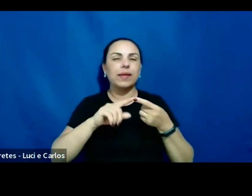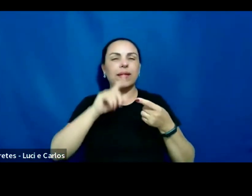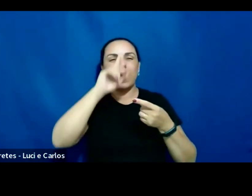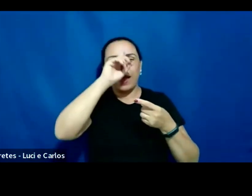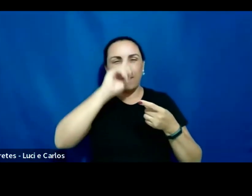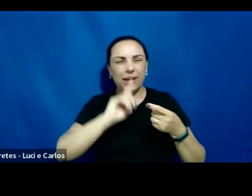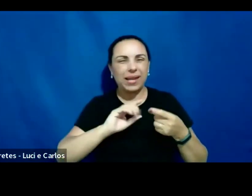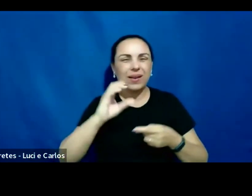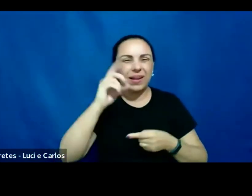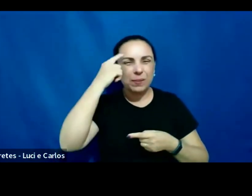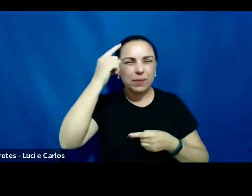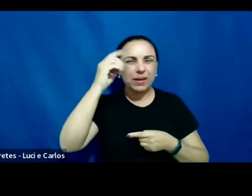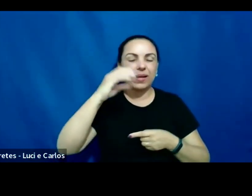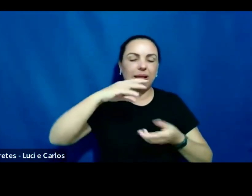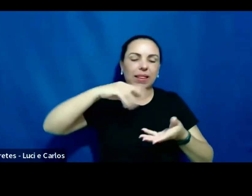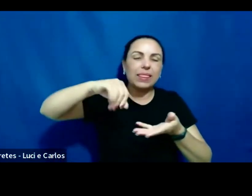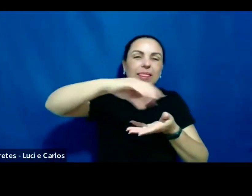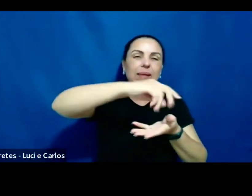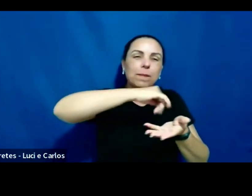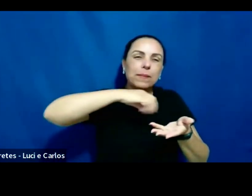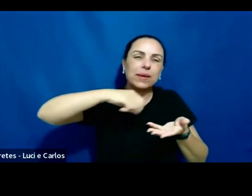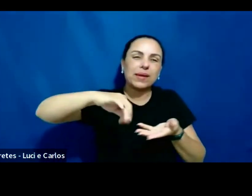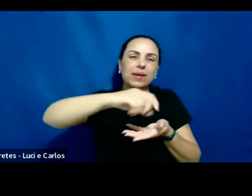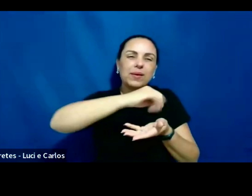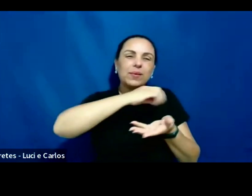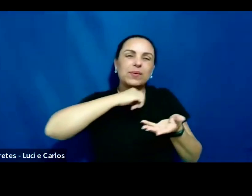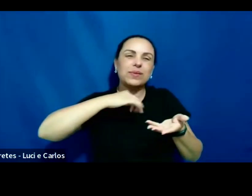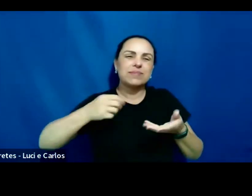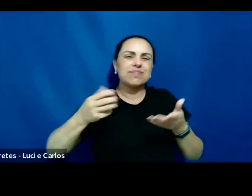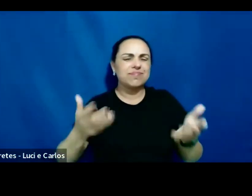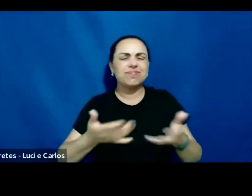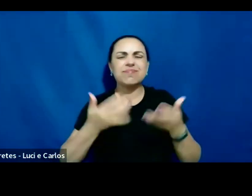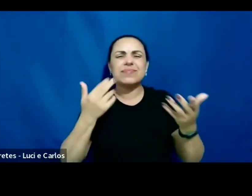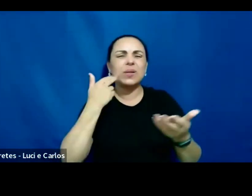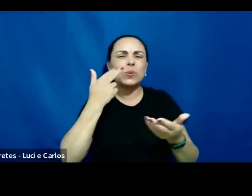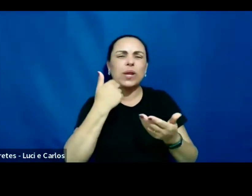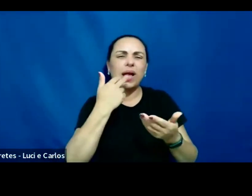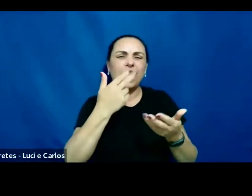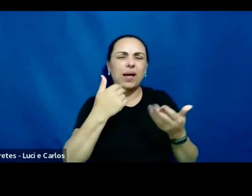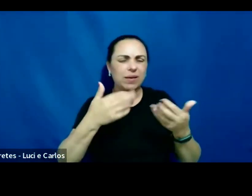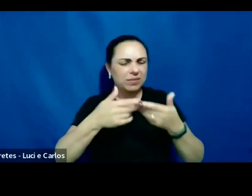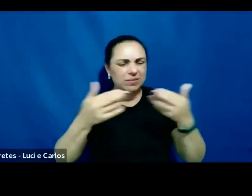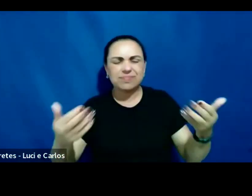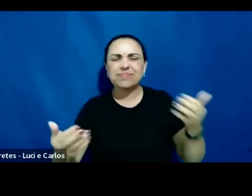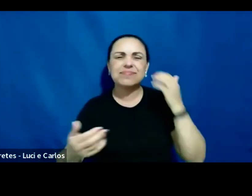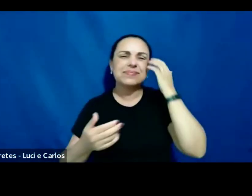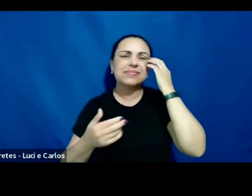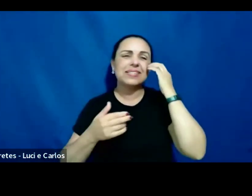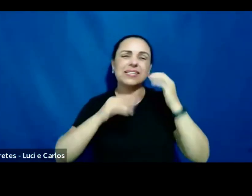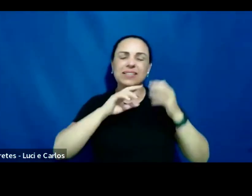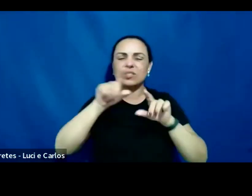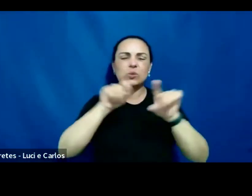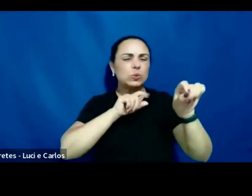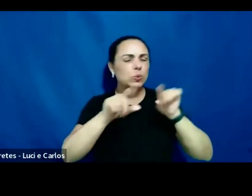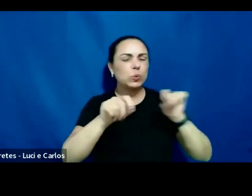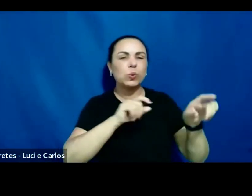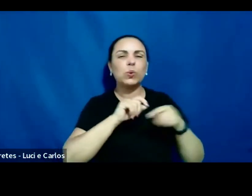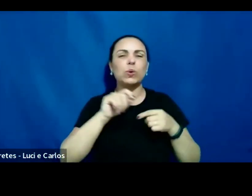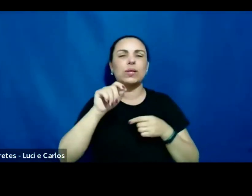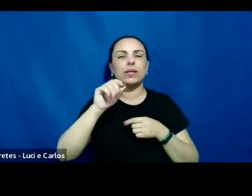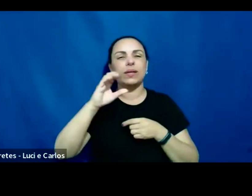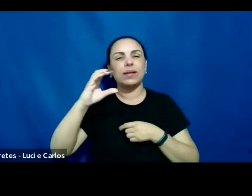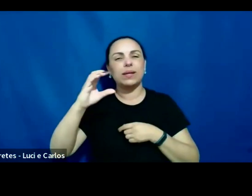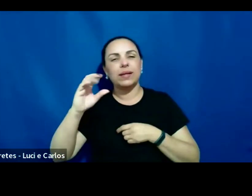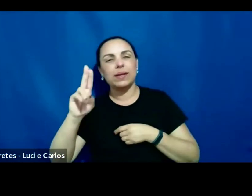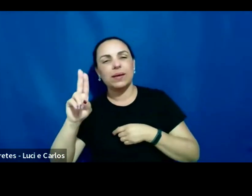use salsinha, cebolinha, alecrim, gengibre. Isso dá, tem muitos polifenóis, tem muitos antioxidantes,